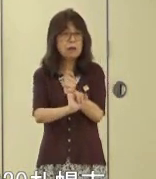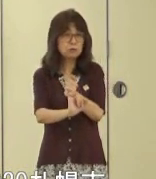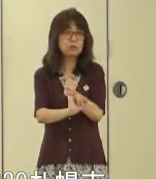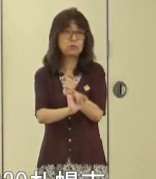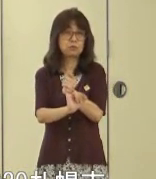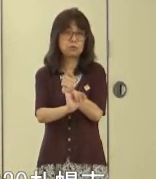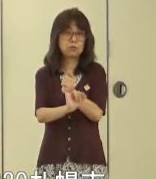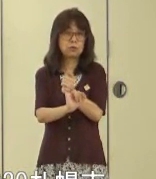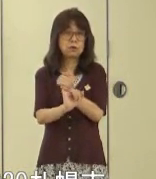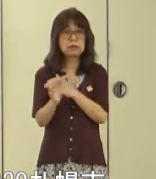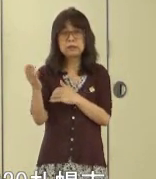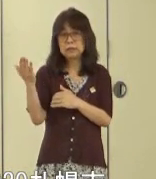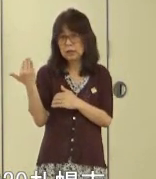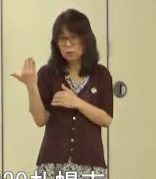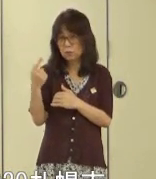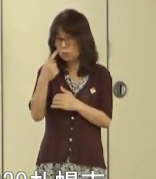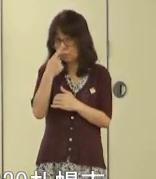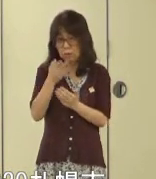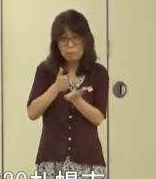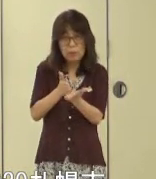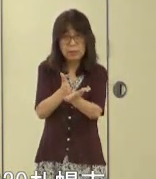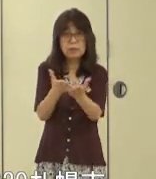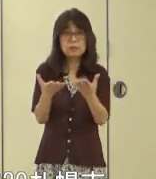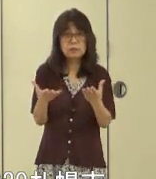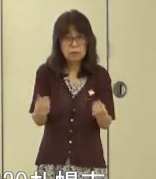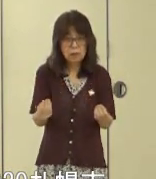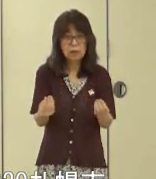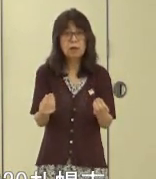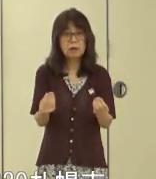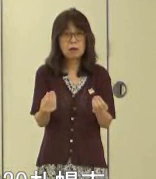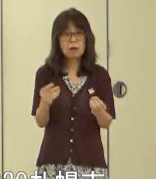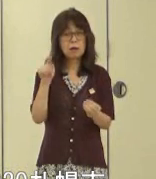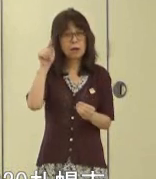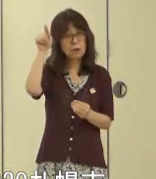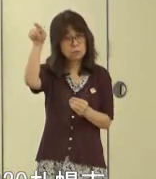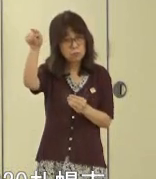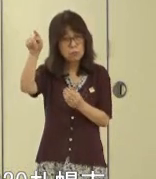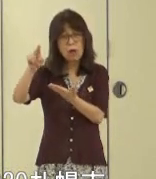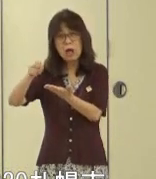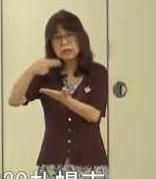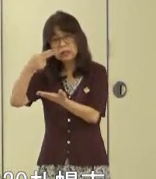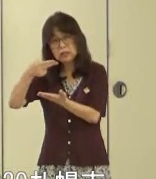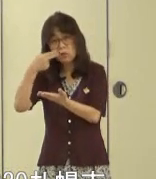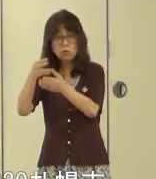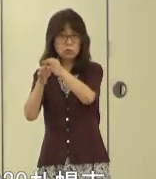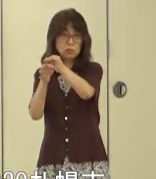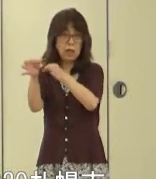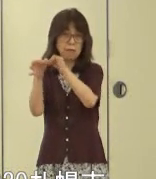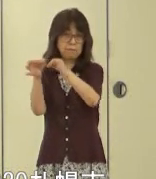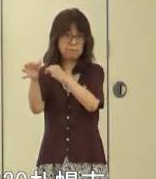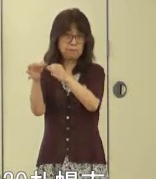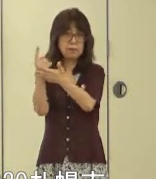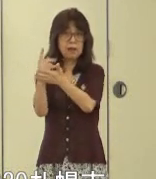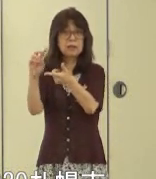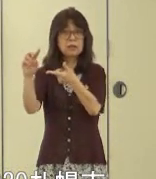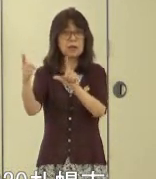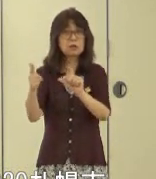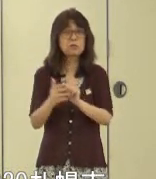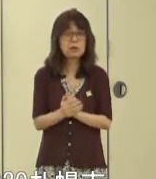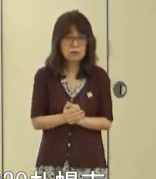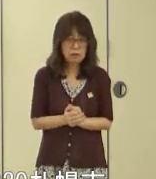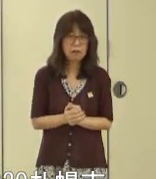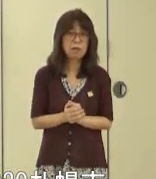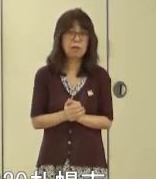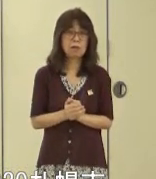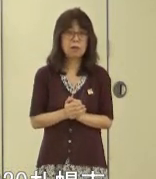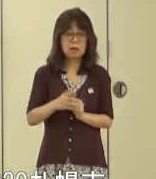ほど申しましたように、まあ、外飲食店でのことということだけではなくて、